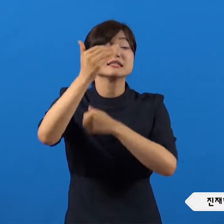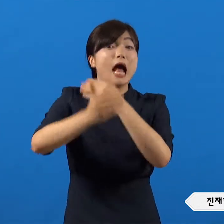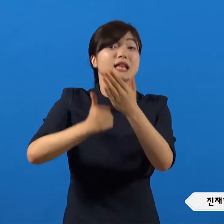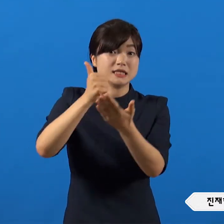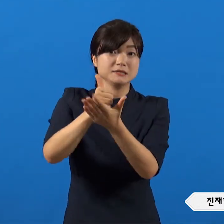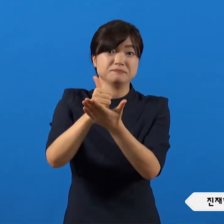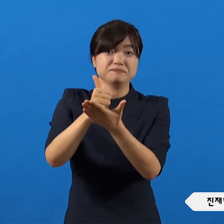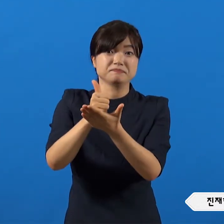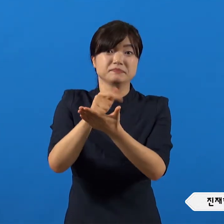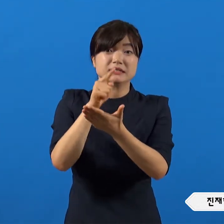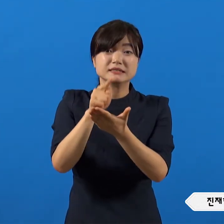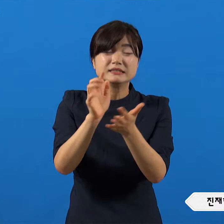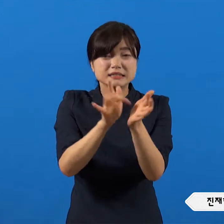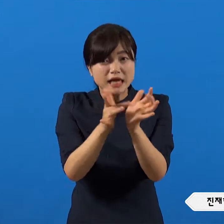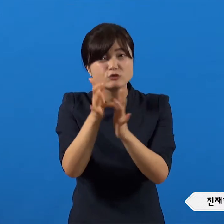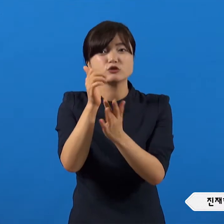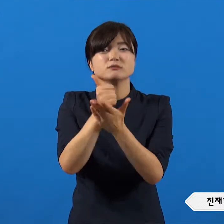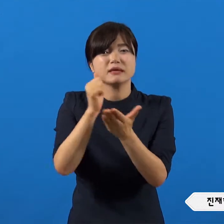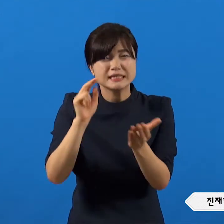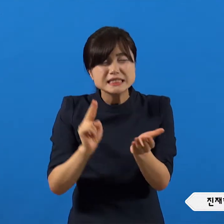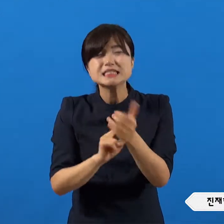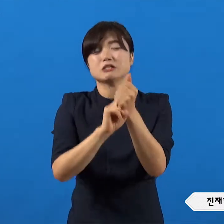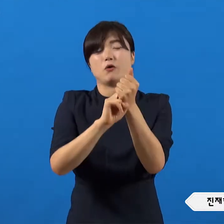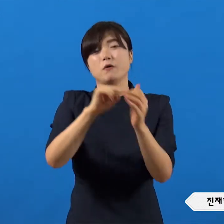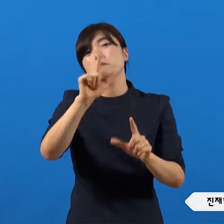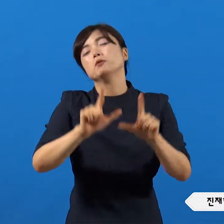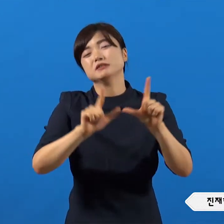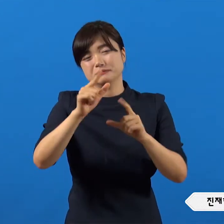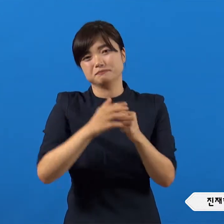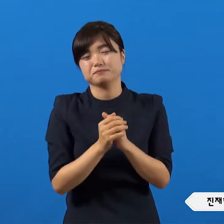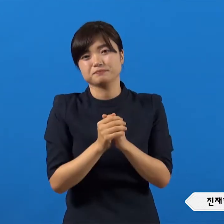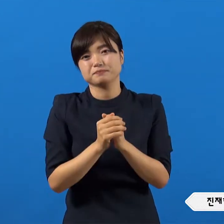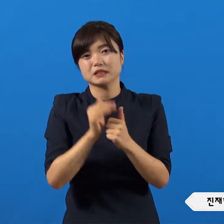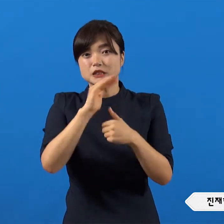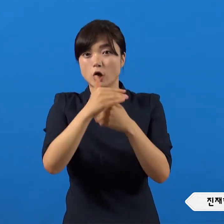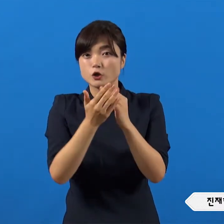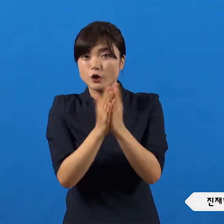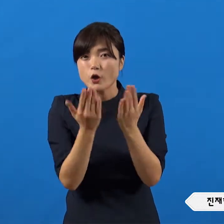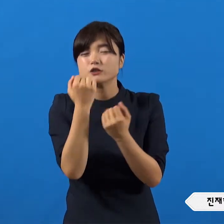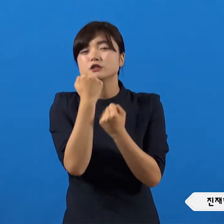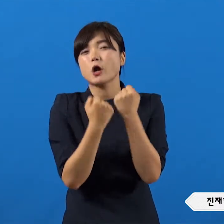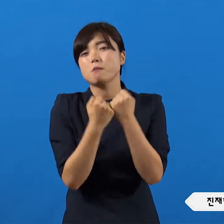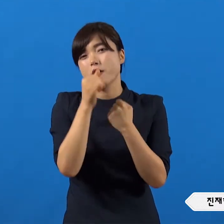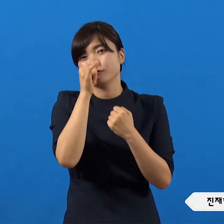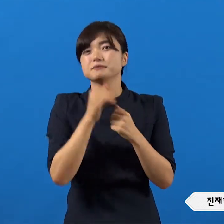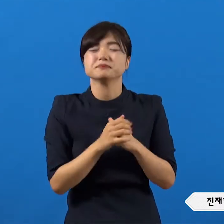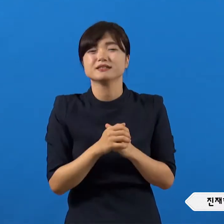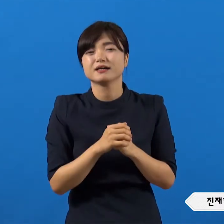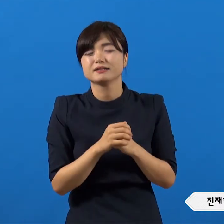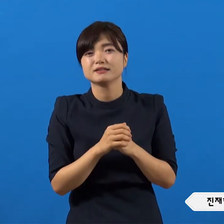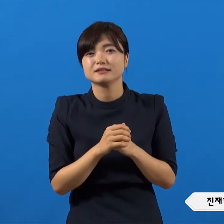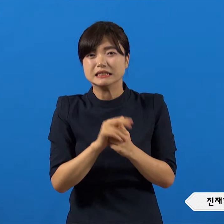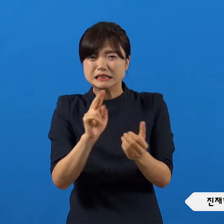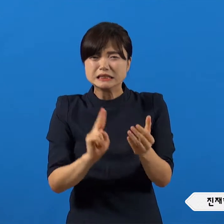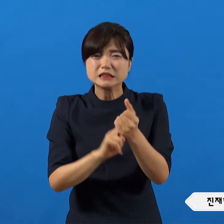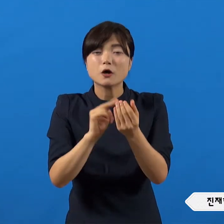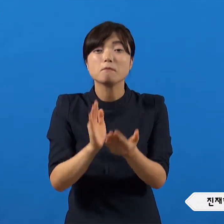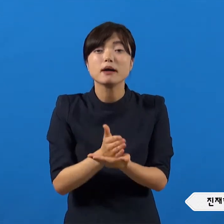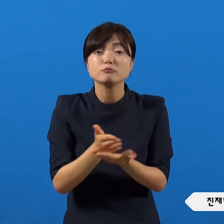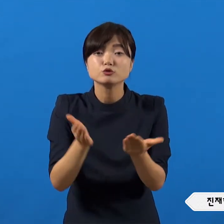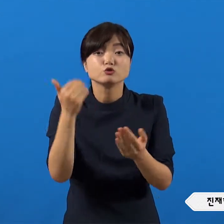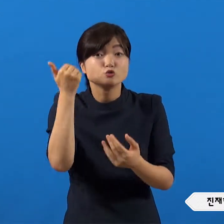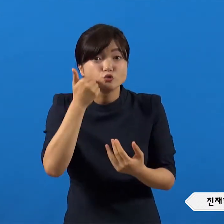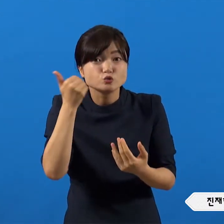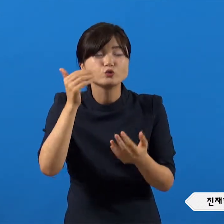하나님, 그 예수님의 기적의 모습을 성경은 설명합니다. 기적을 베푸신